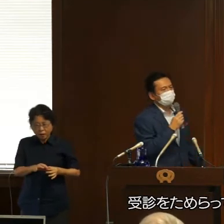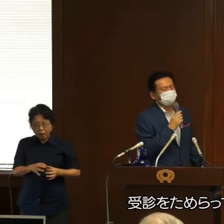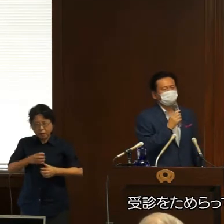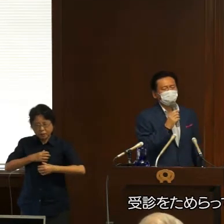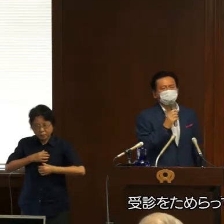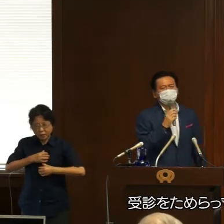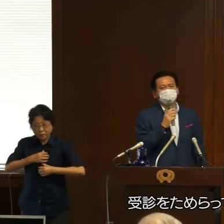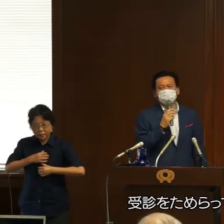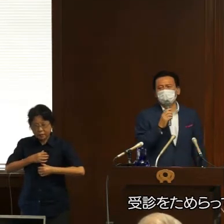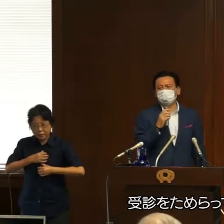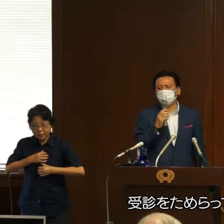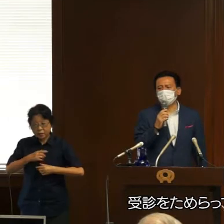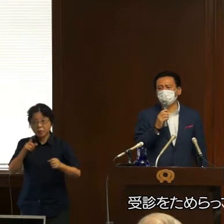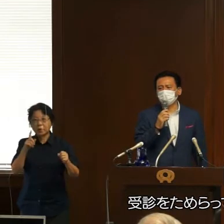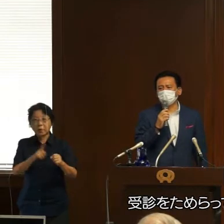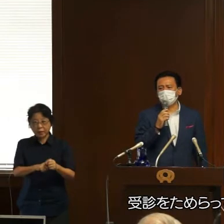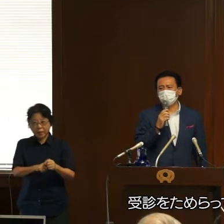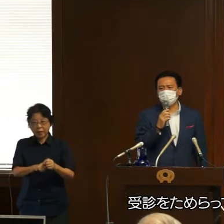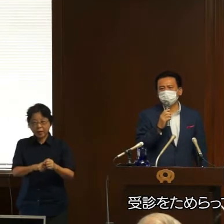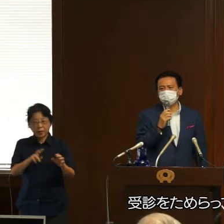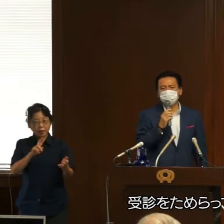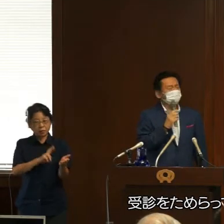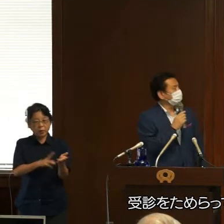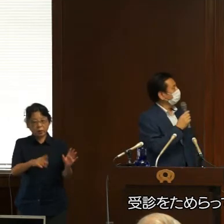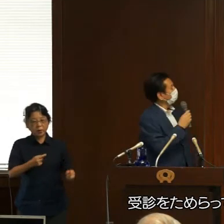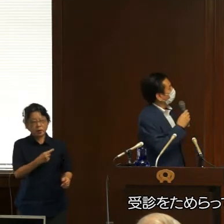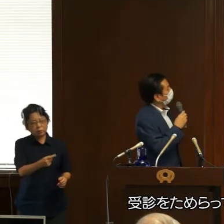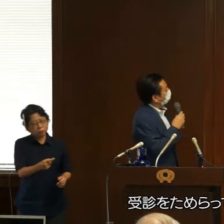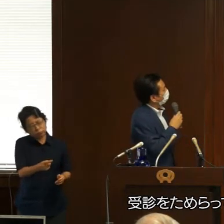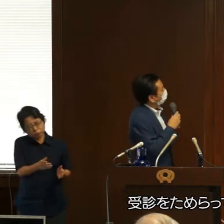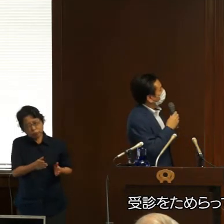診をためらっている方がおられます。